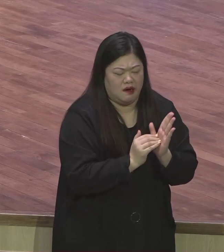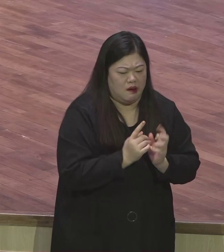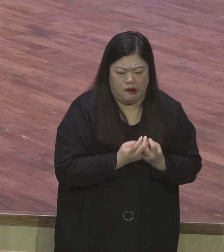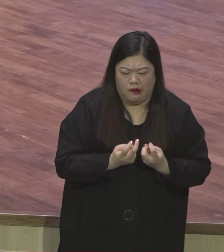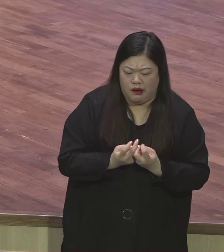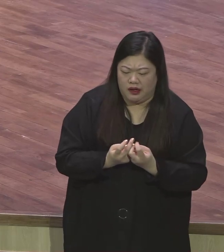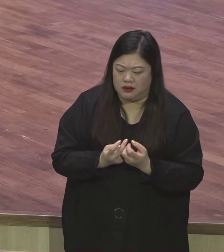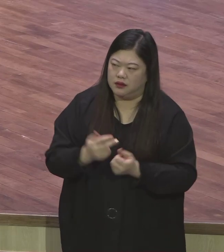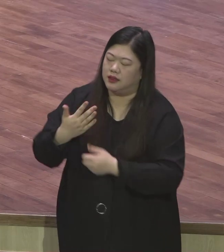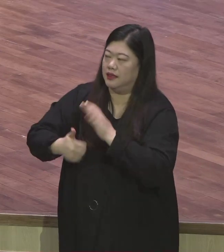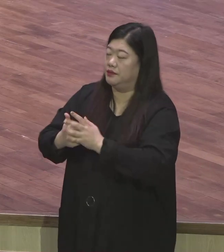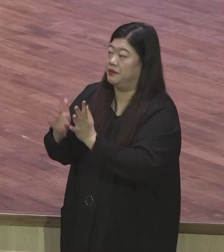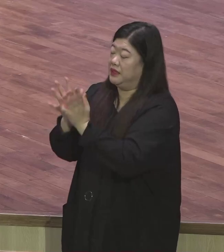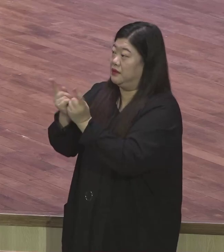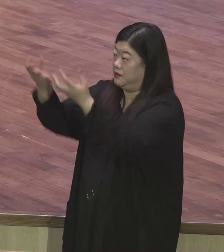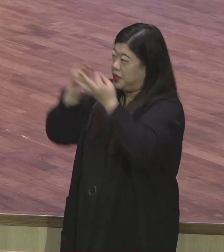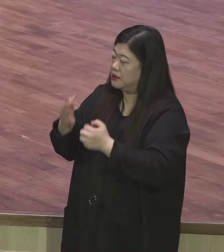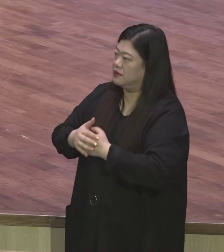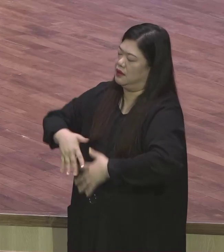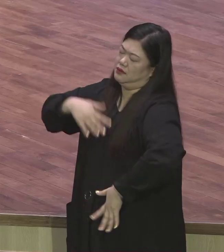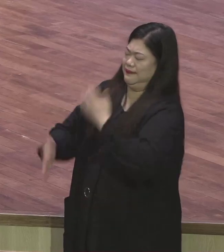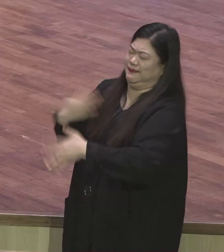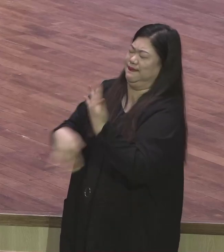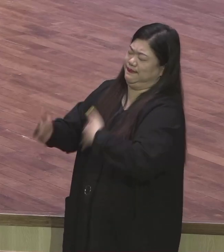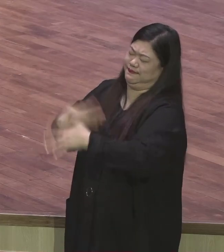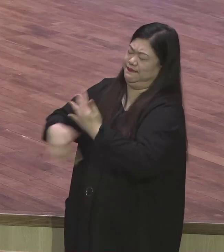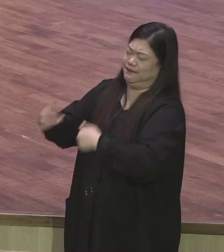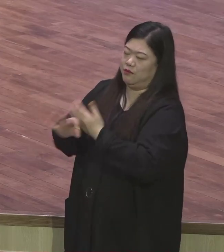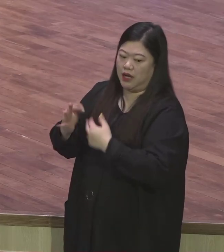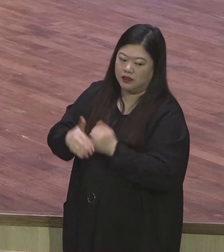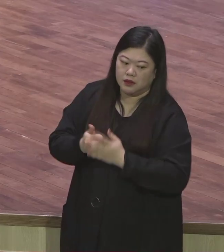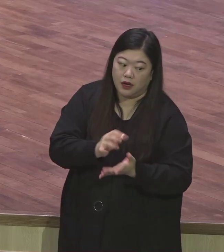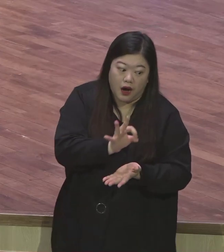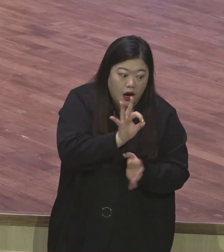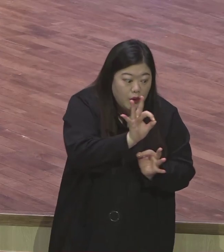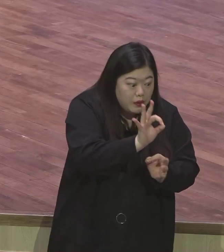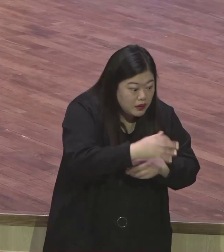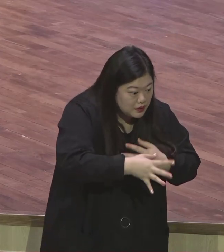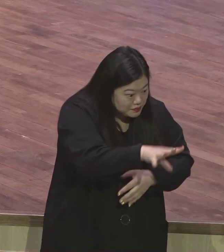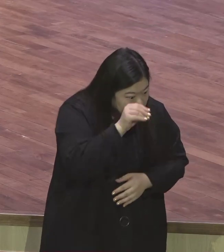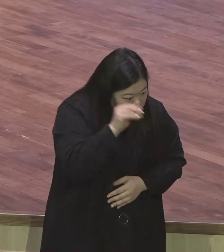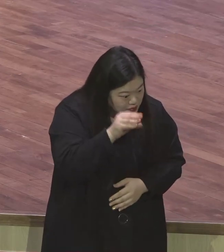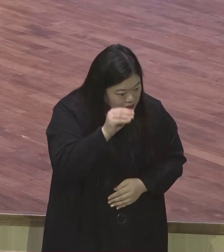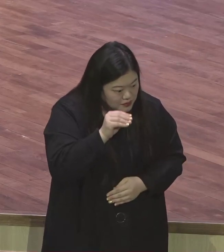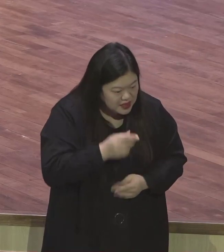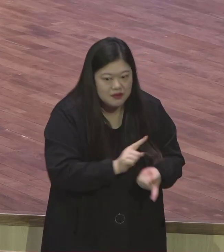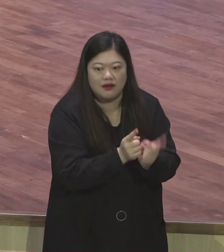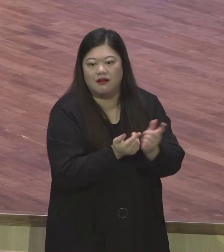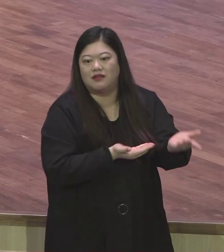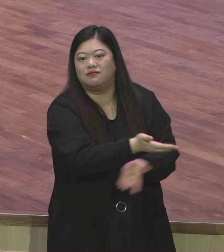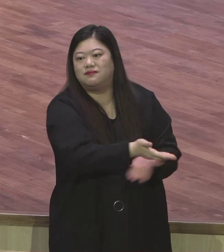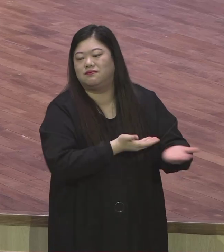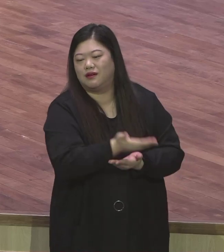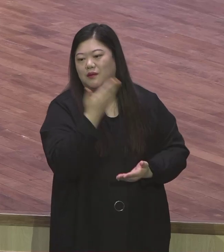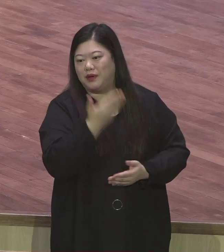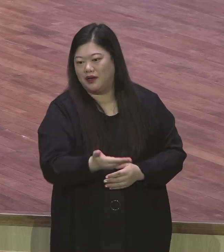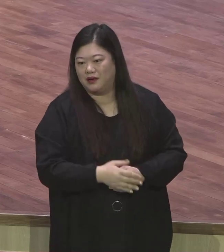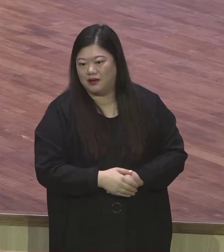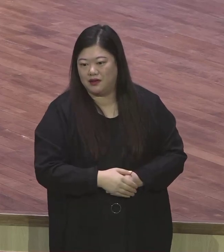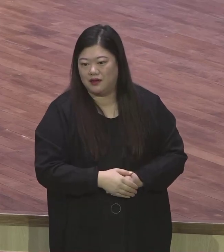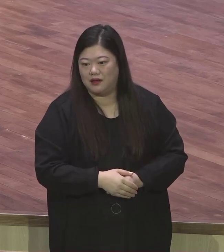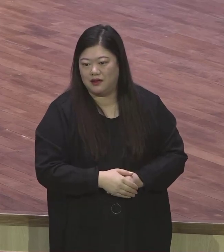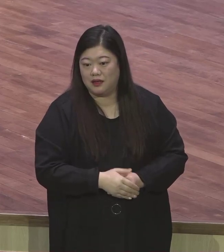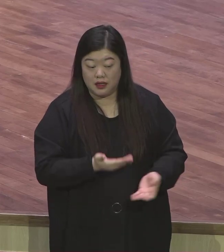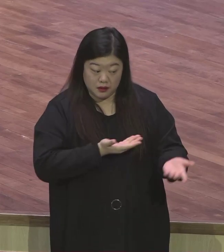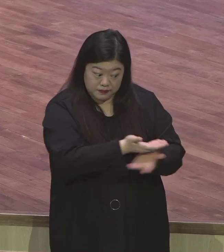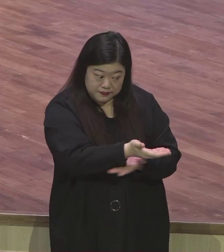있습니다. 쉬지 않고 기도로 주님과 교제하고 주님과 동행하며 주님과 함께하는 삶을